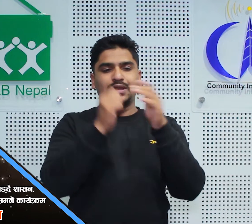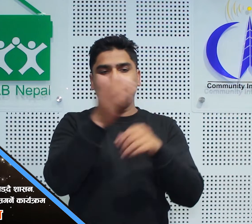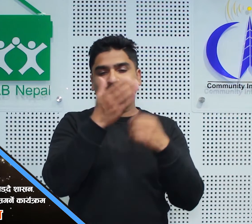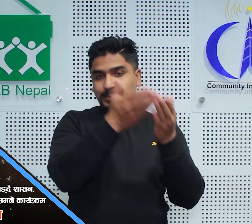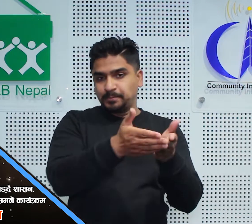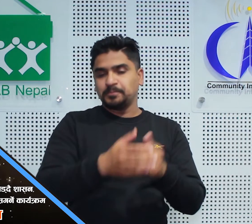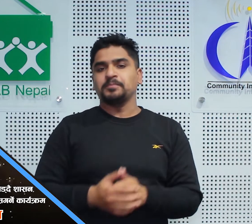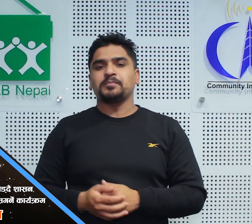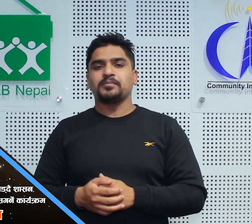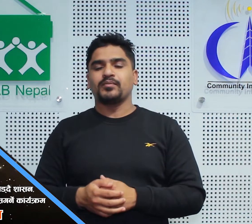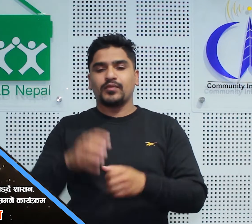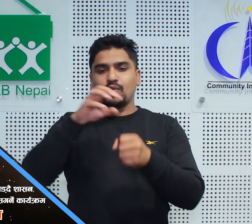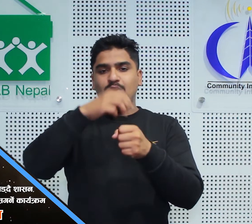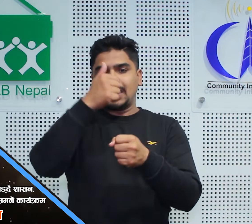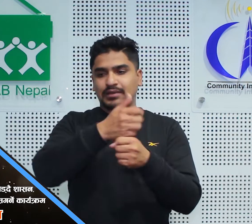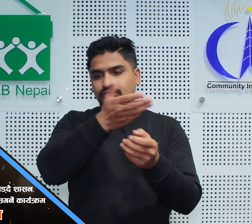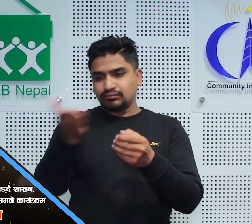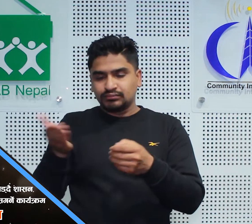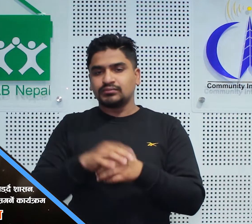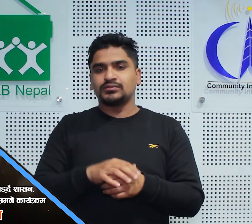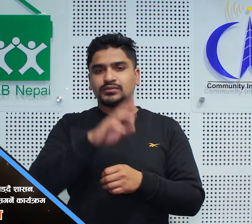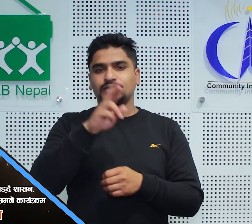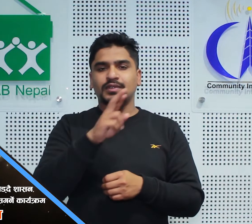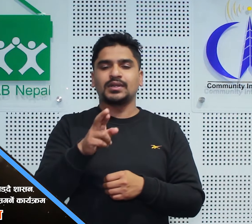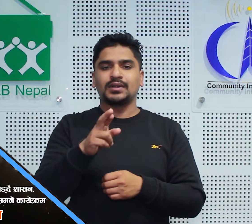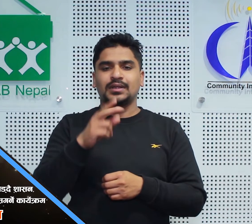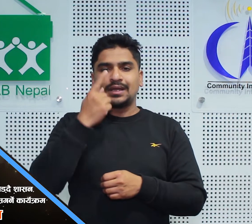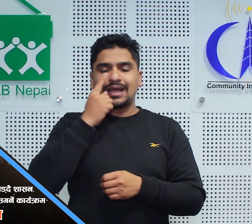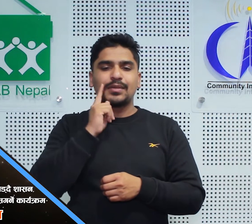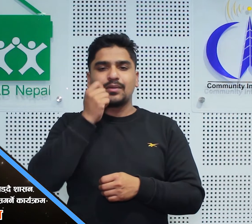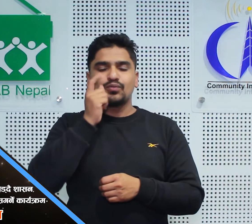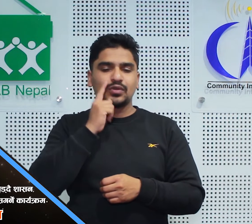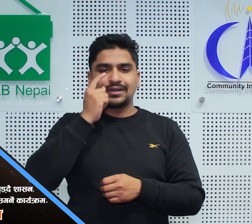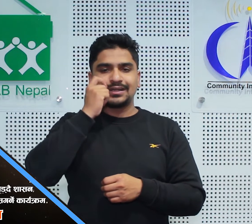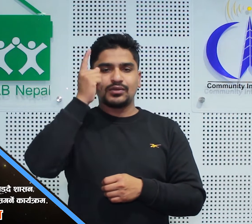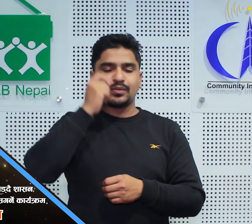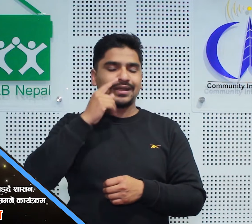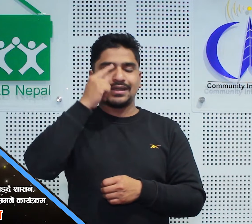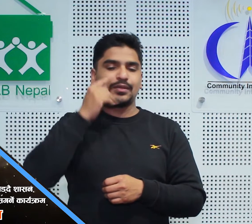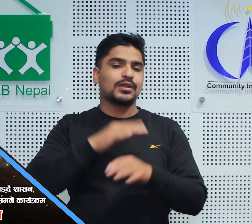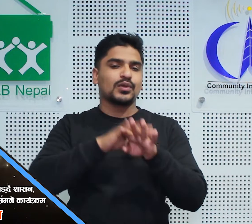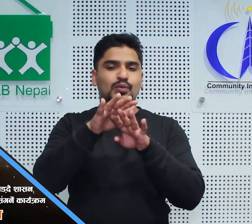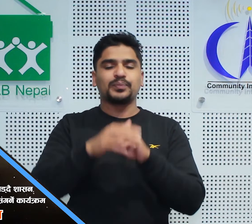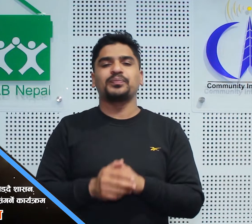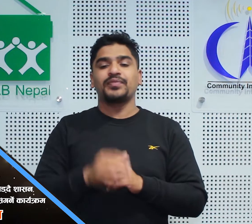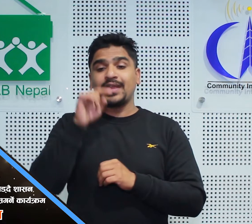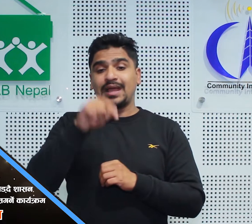मुख्यमन्त्रीज्यू, वडा अध्यक्षज्यूहरू तथा आमा बुवा दाजुभाइ अनि दिदीबहिनीहरू, आज यो मञ्चमा